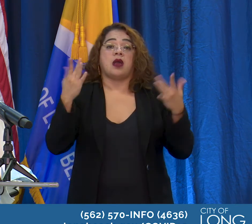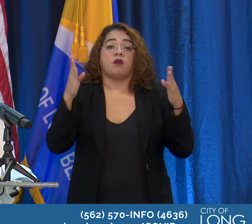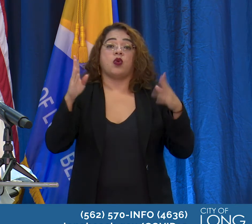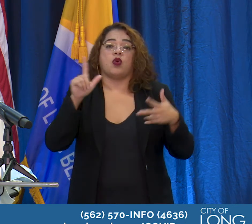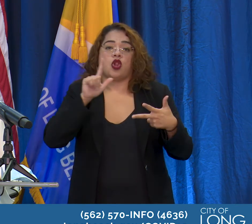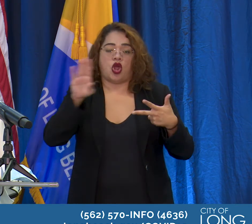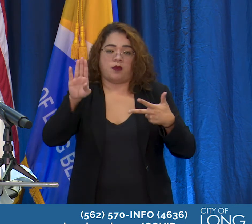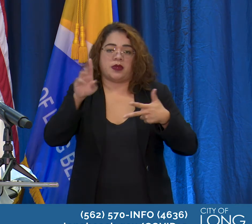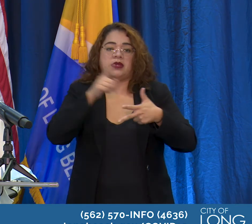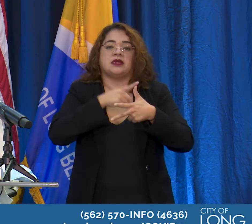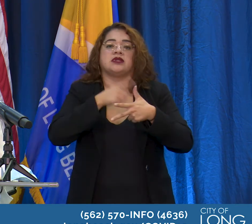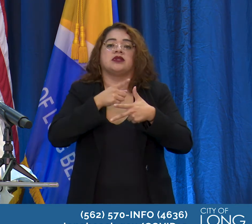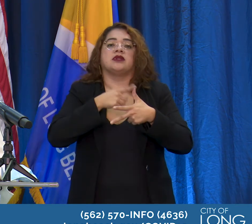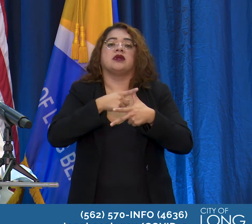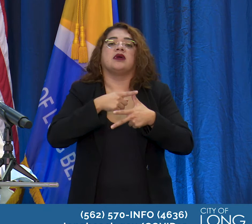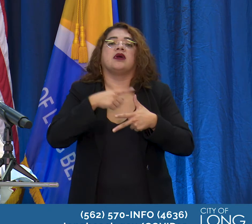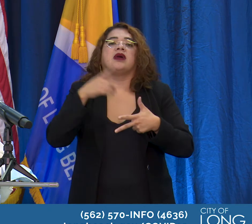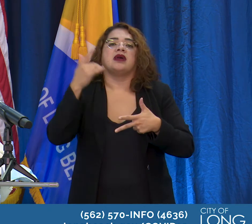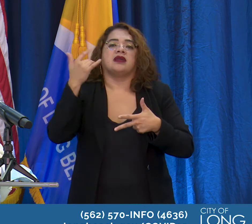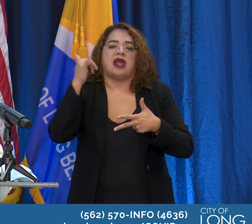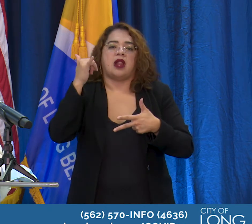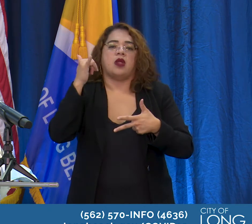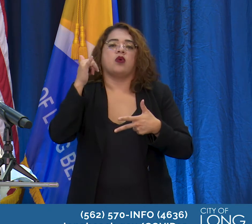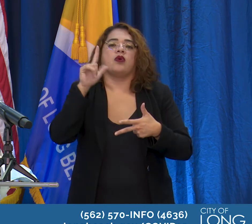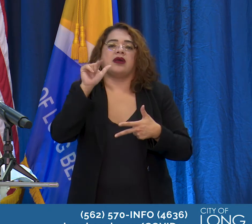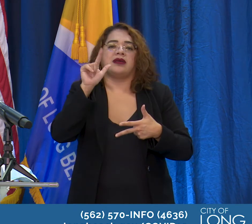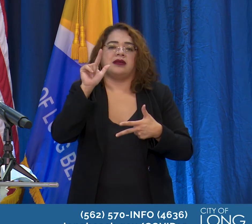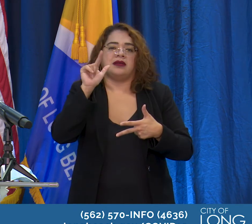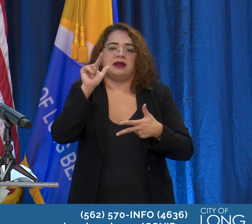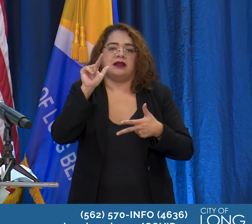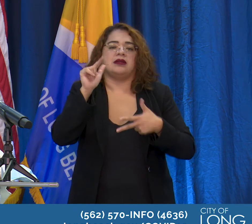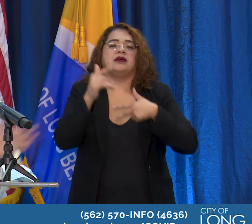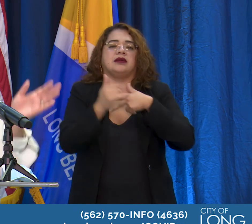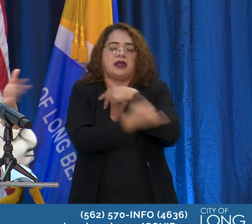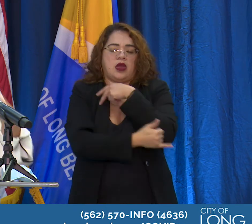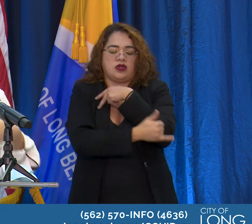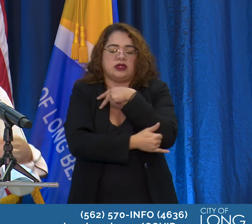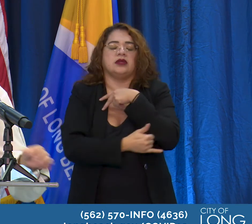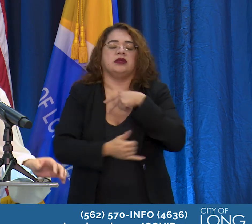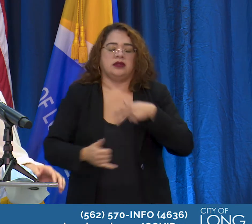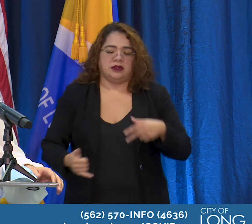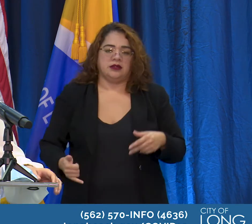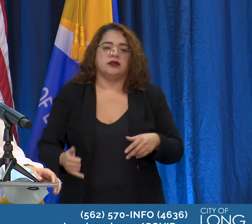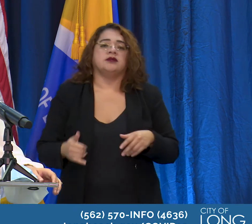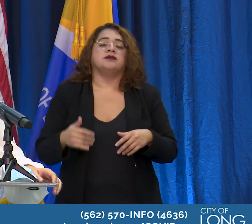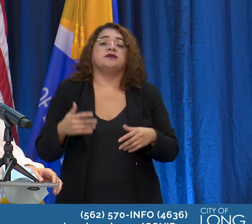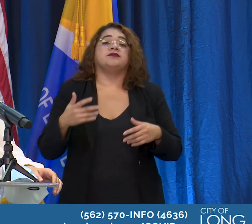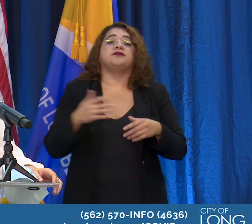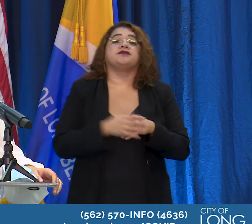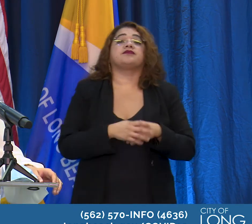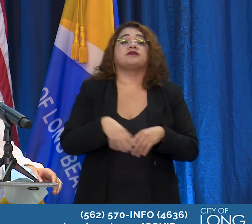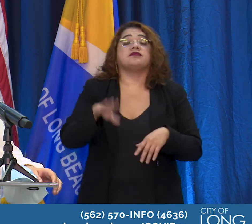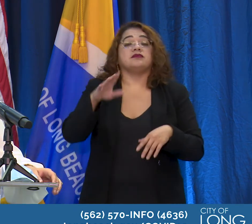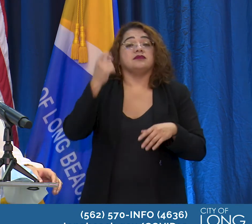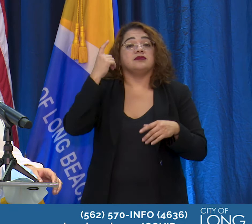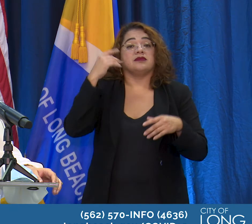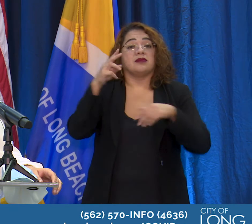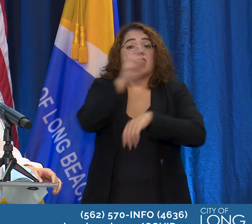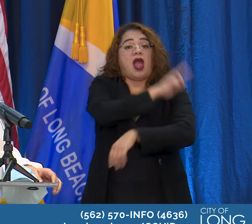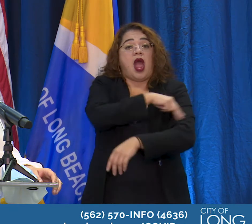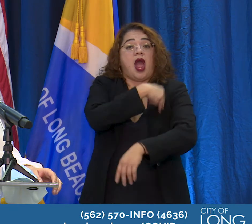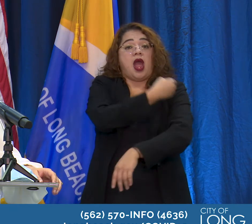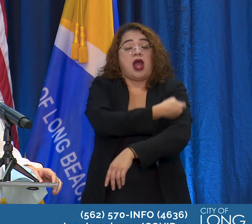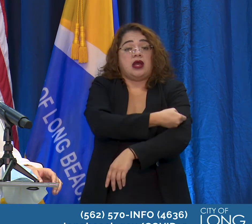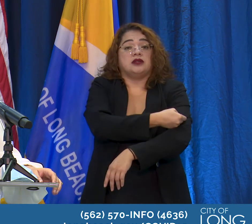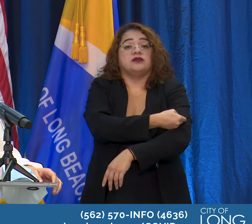La próxima imagen eran las hospitalizaciones durante el tiempo. Entonces, las hospitalizaciones se